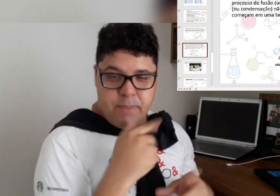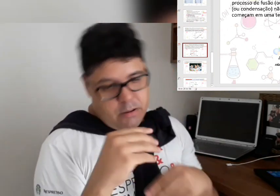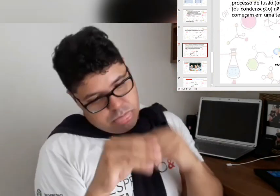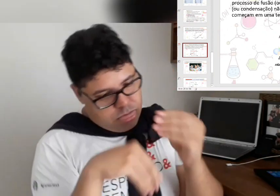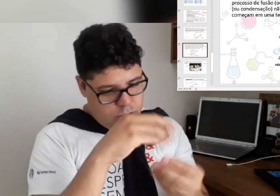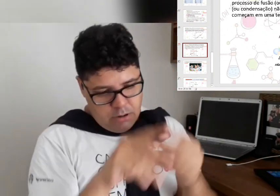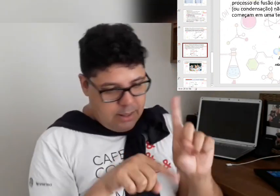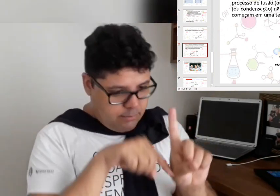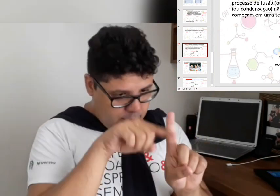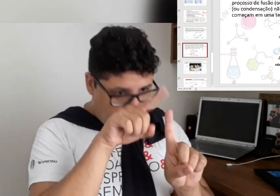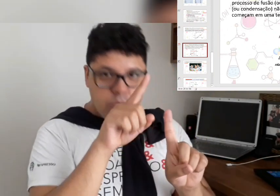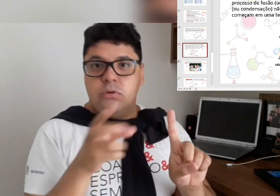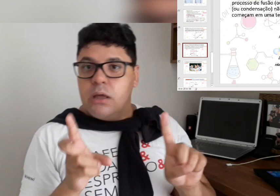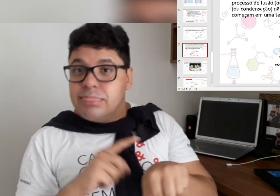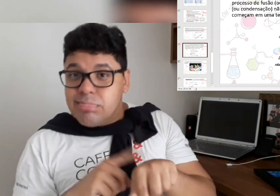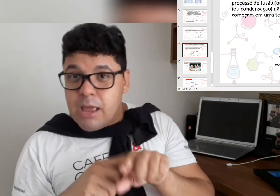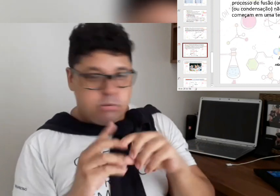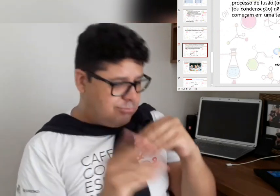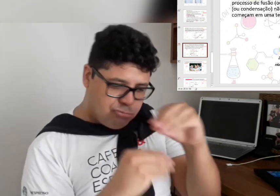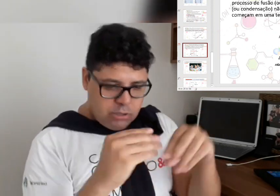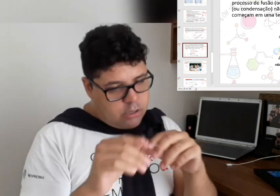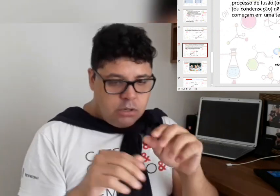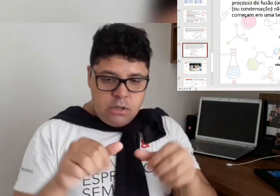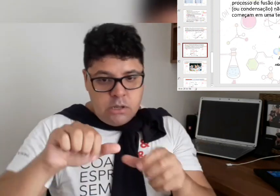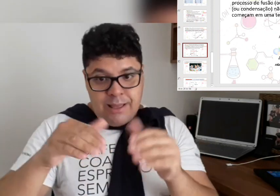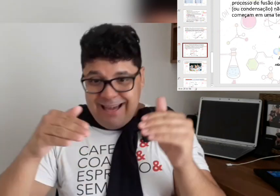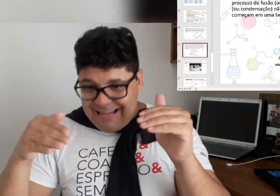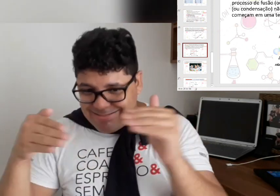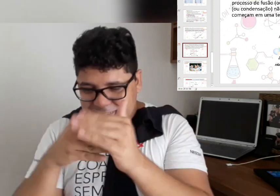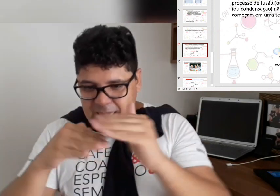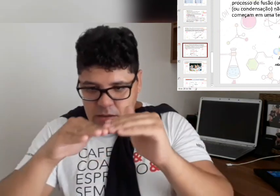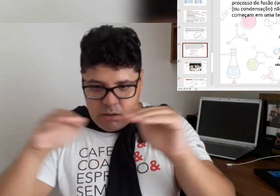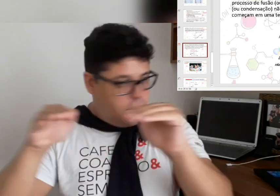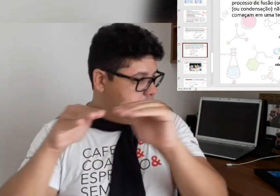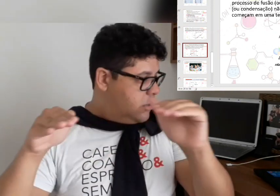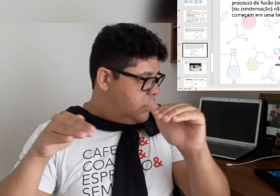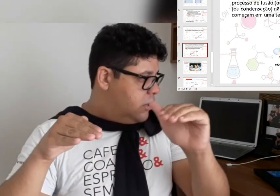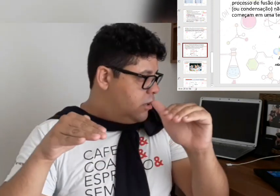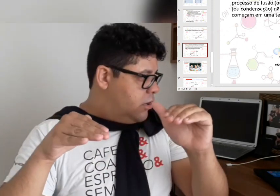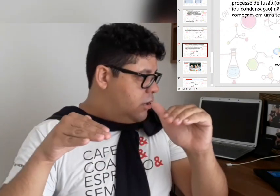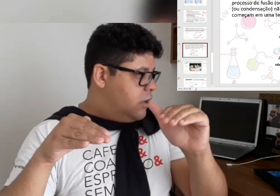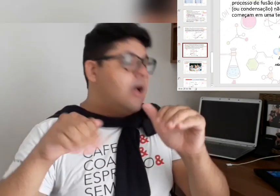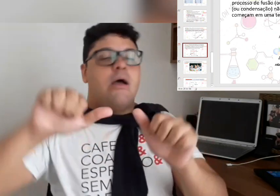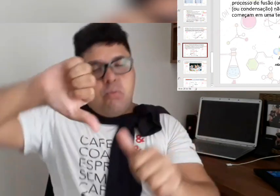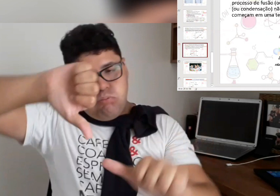estado, passou totalmente do estado sólido para o estado líquido, com a temperatura variando,